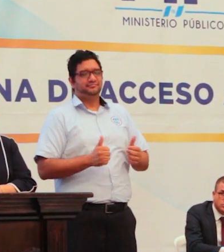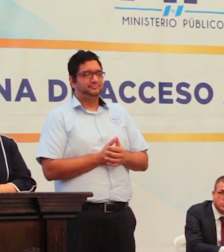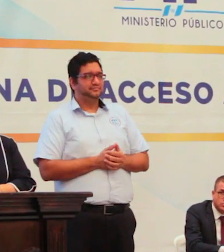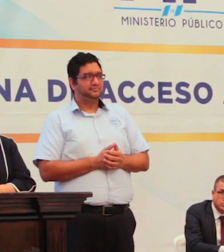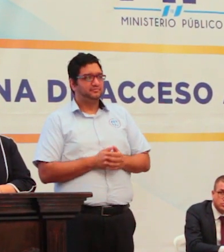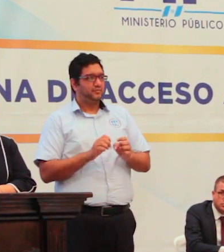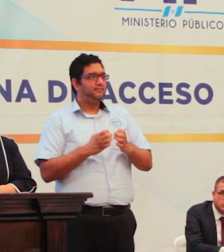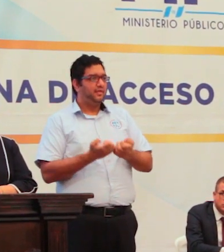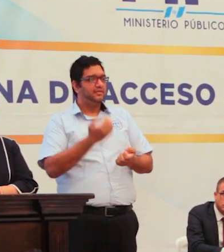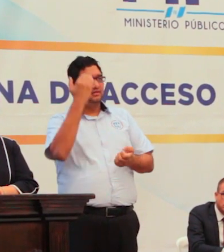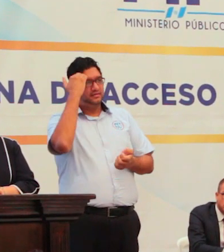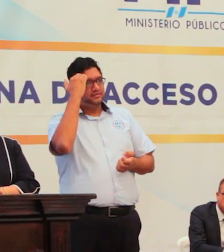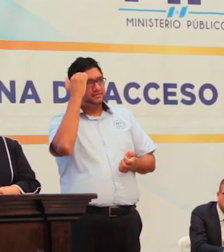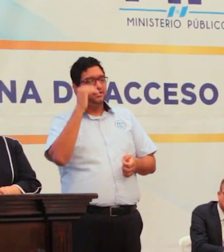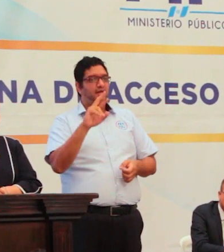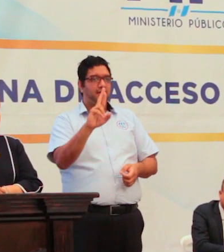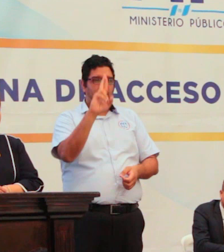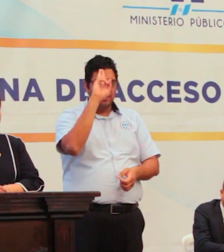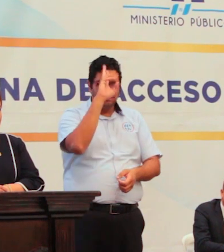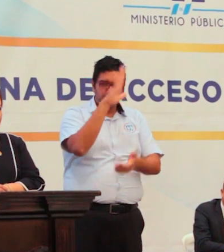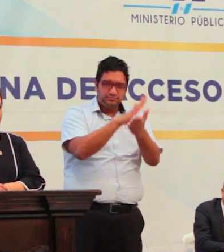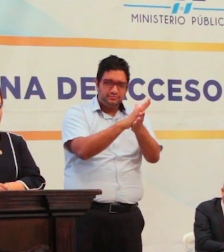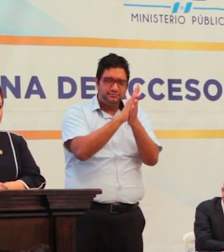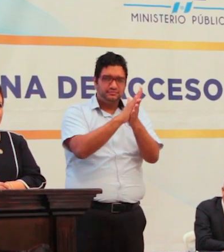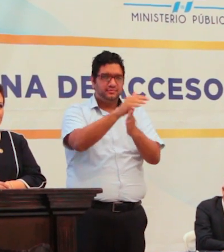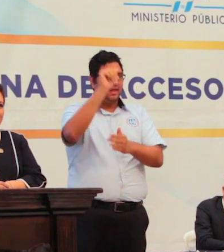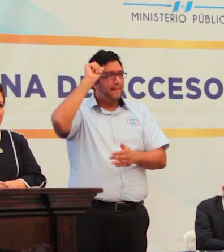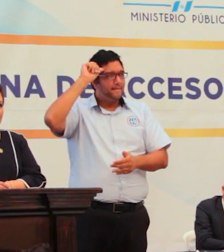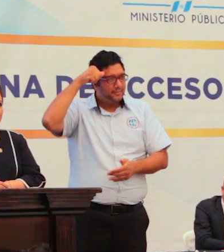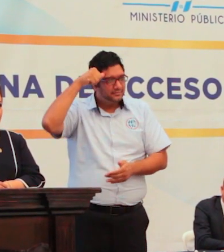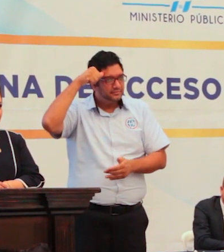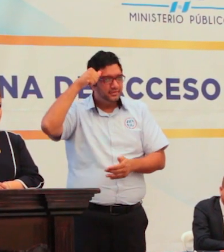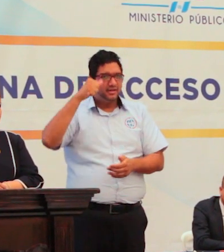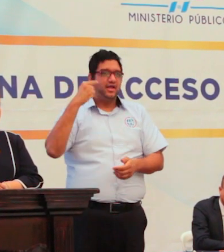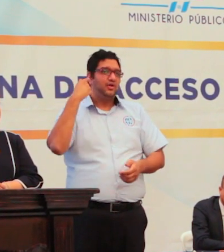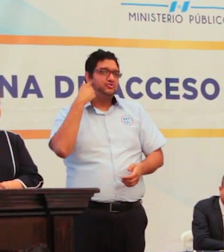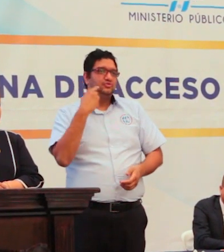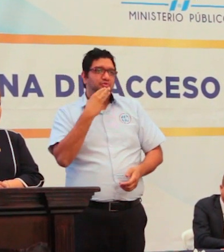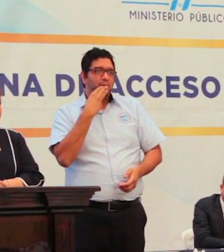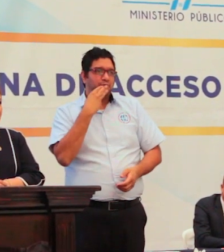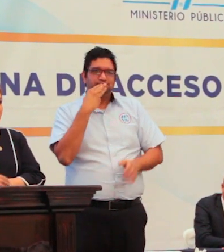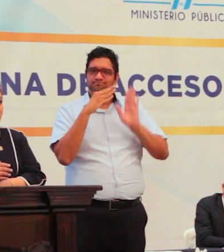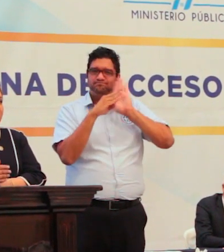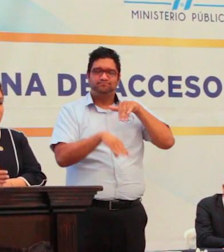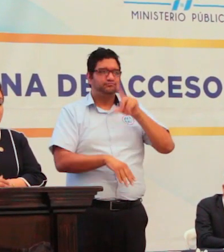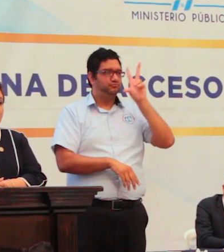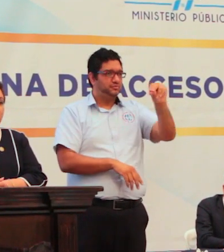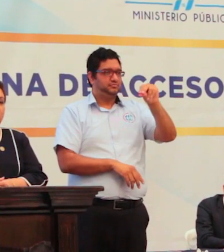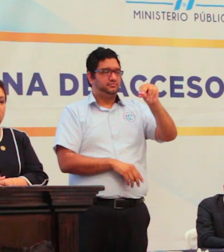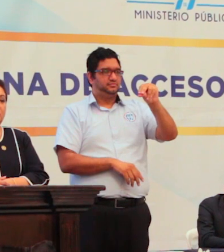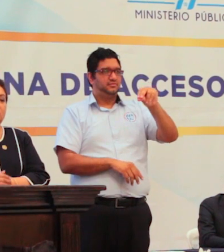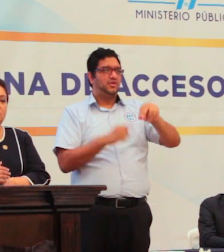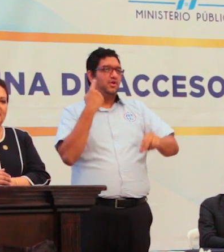y la habilidad de reunir esas competencias con las que hemos sido dotados para continuar y seguir adelante comunicándonos